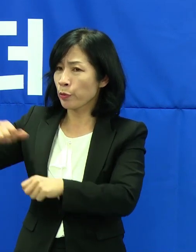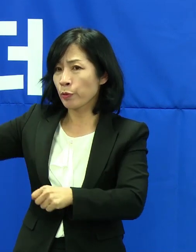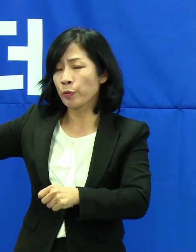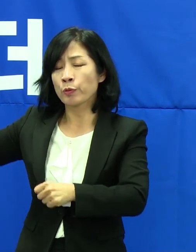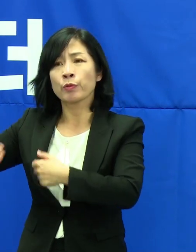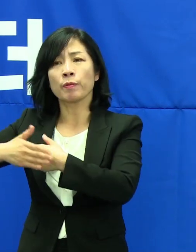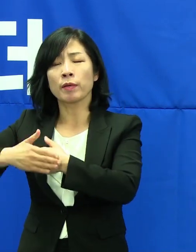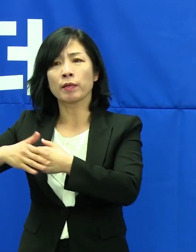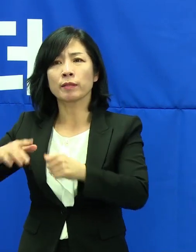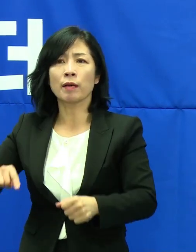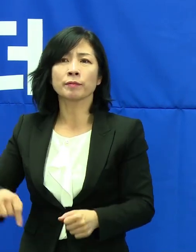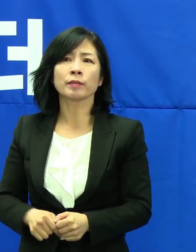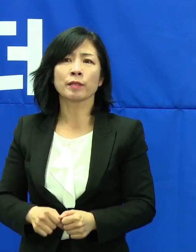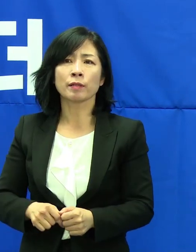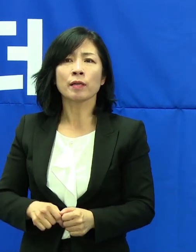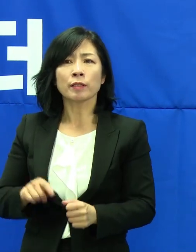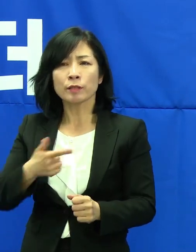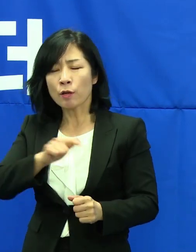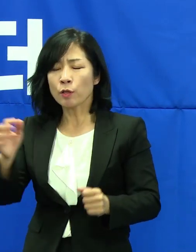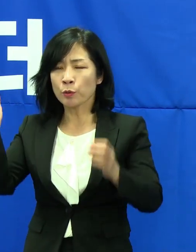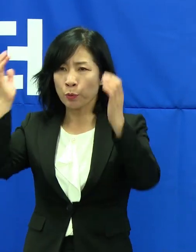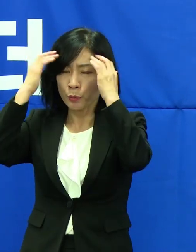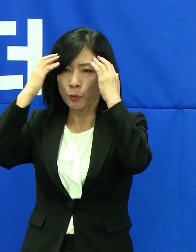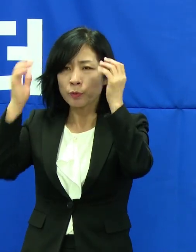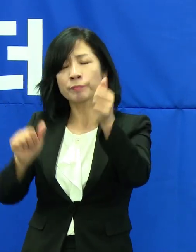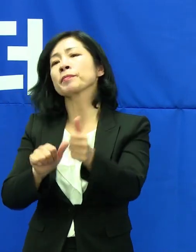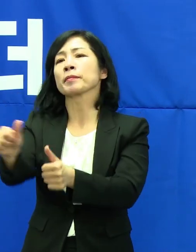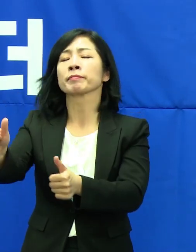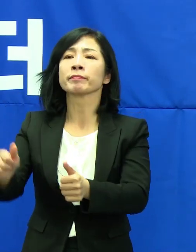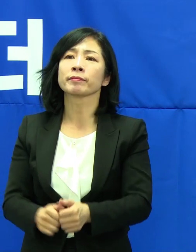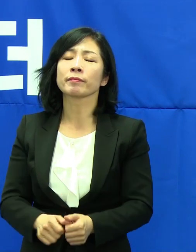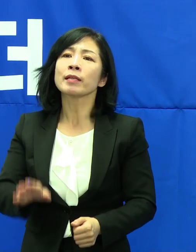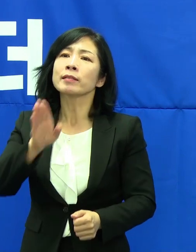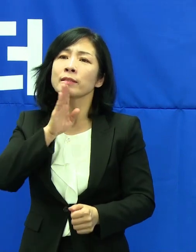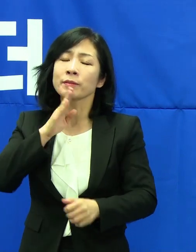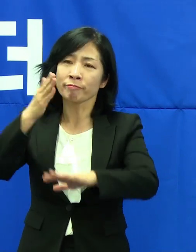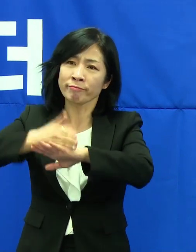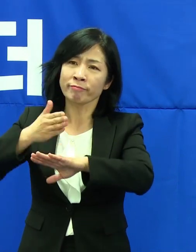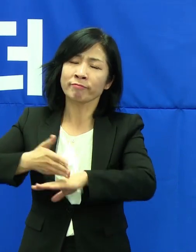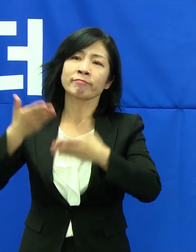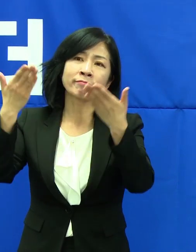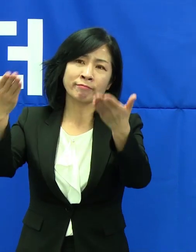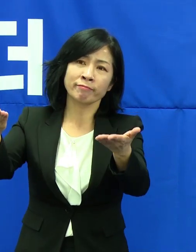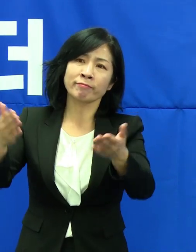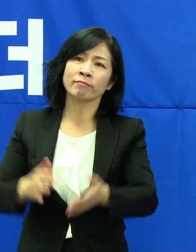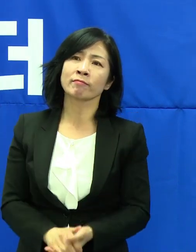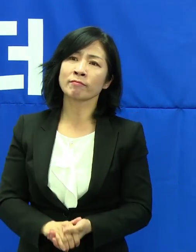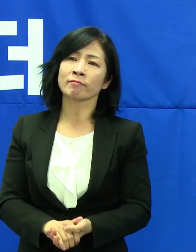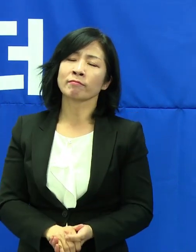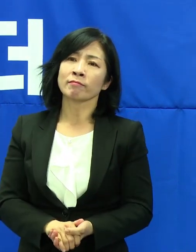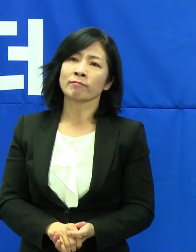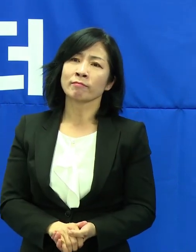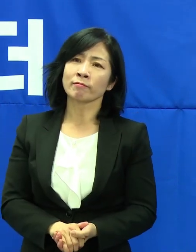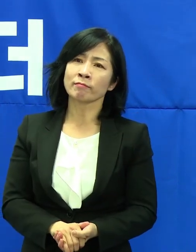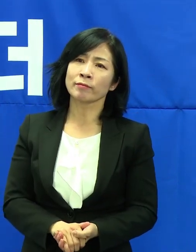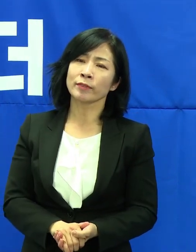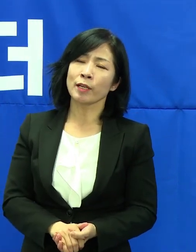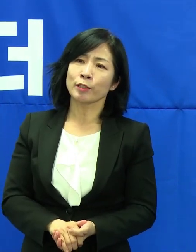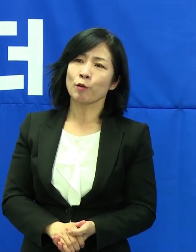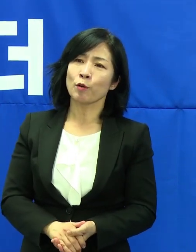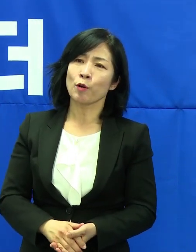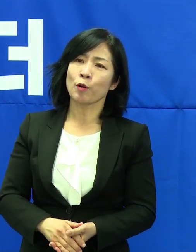저 혼자서는 넘을 수 없었던 그 산들도 많이 넘을 수 있었습니다. 진심으로 감사드립니다. 그래서 이제 초선